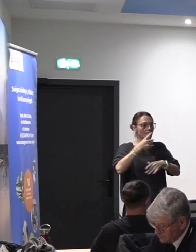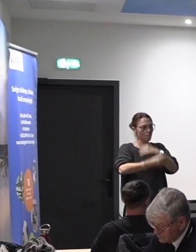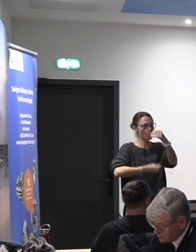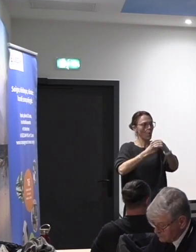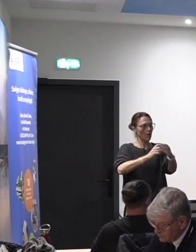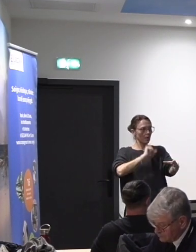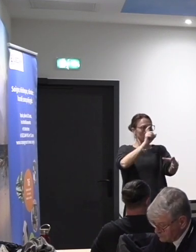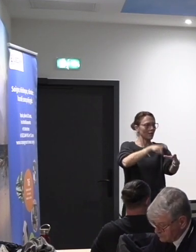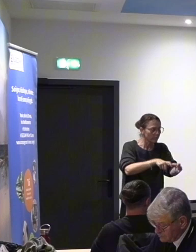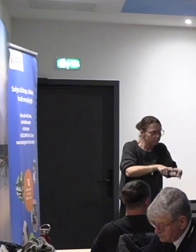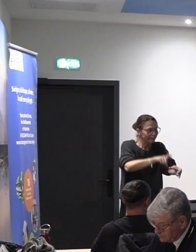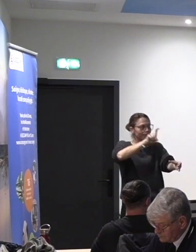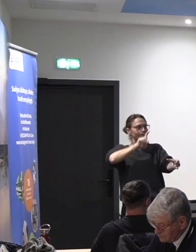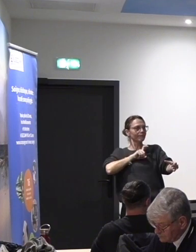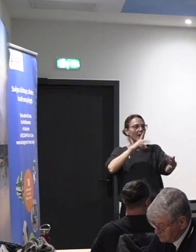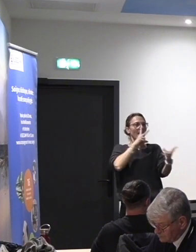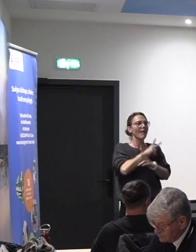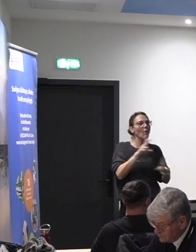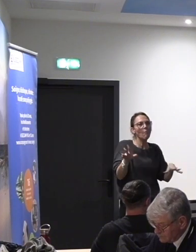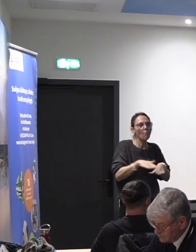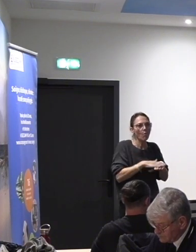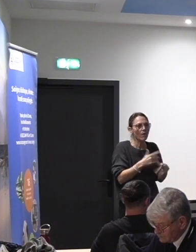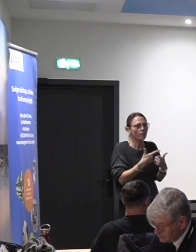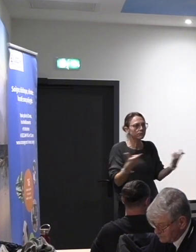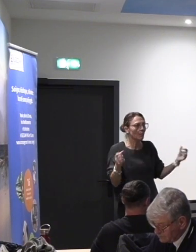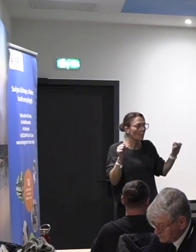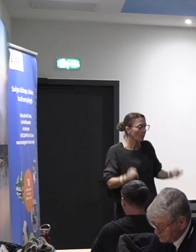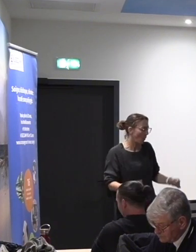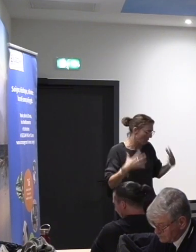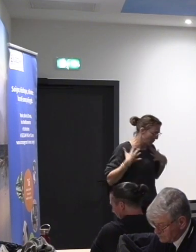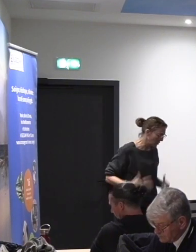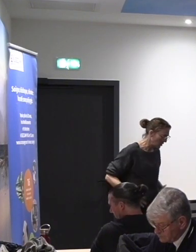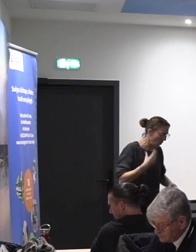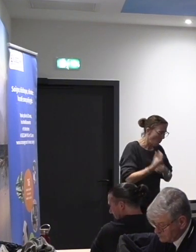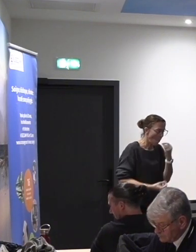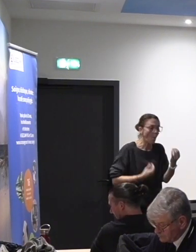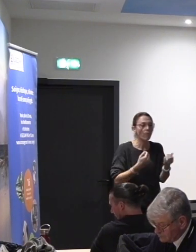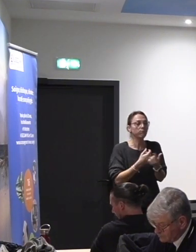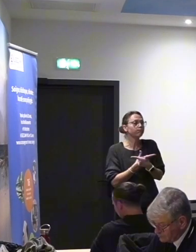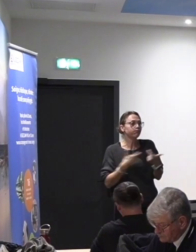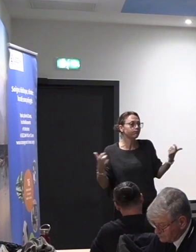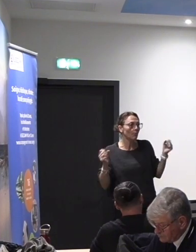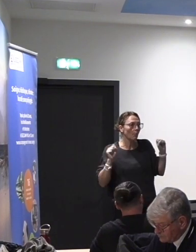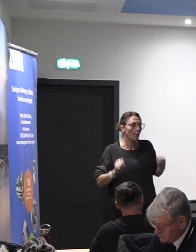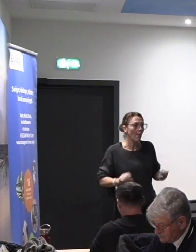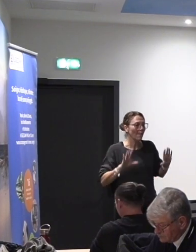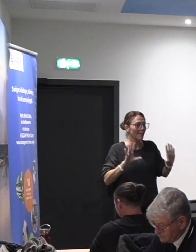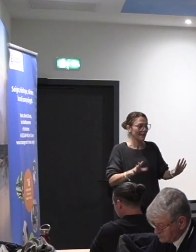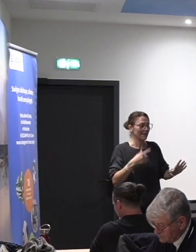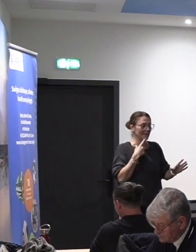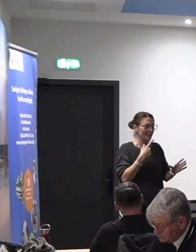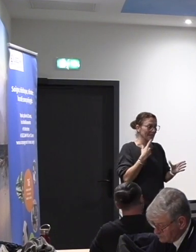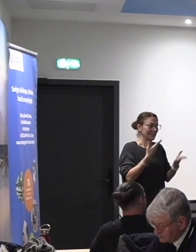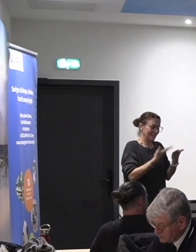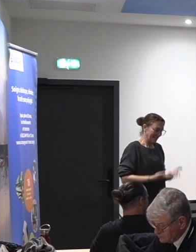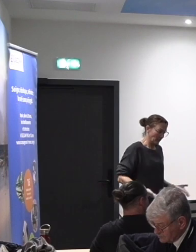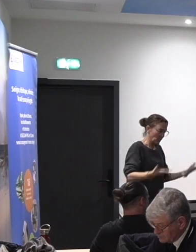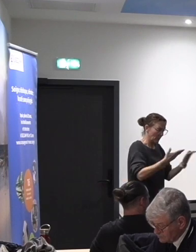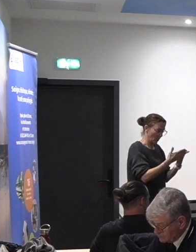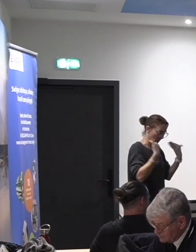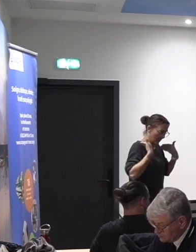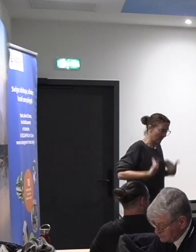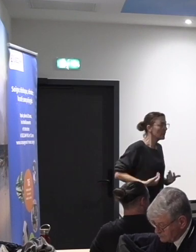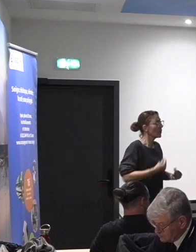monde, quelles qu'en soient les raisons. Ça peut être une raison physique ou organique ou ce qu'on veut. Mais ça nous fait différencier l'état dans lequel je